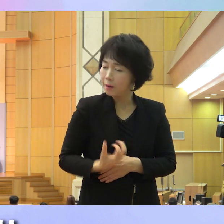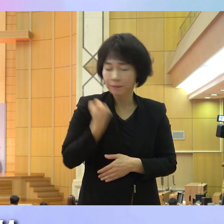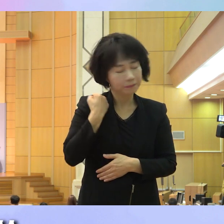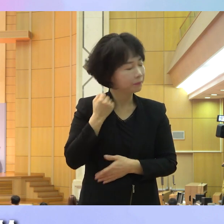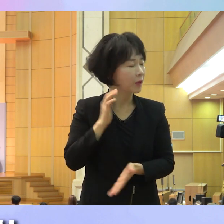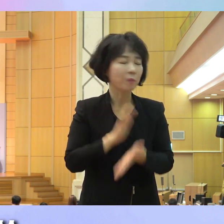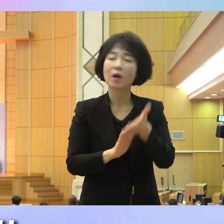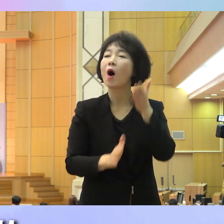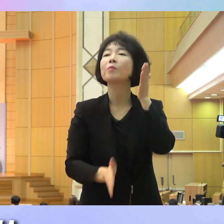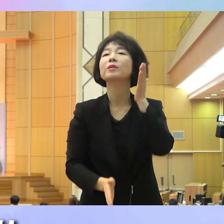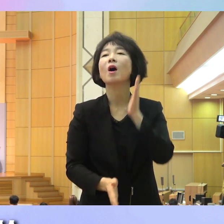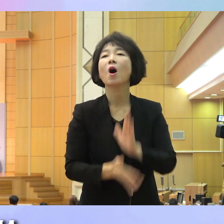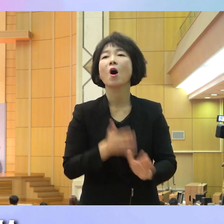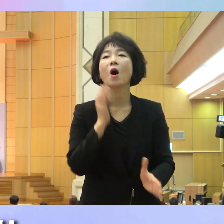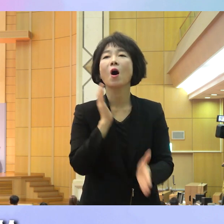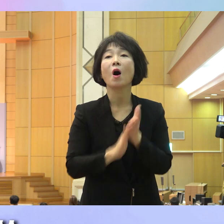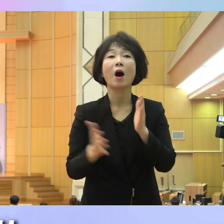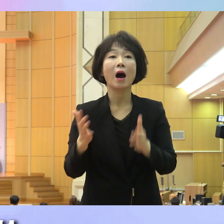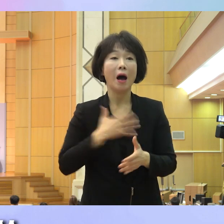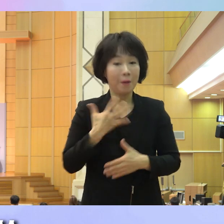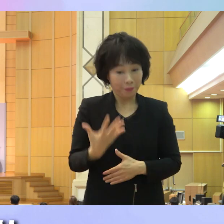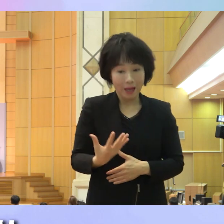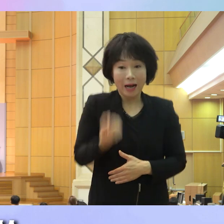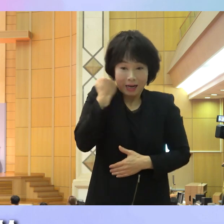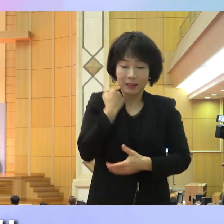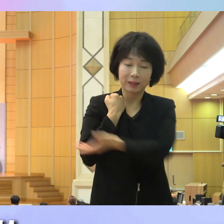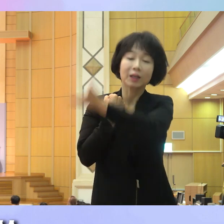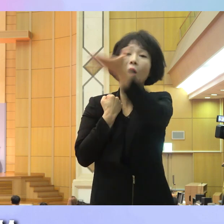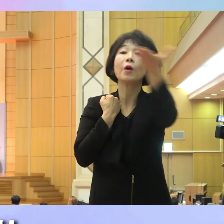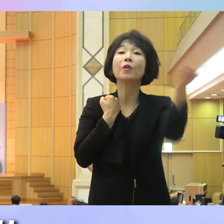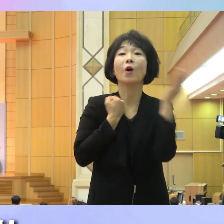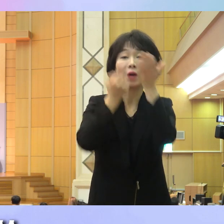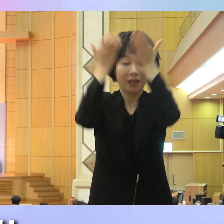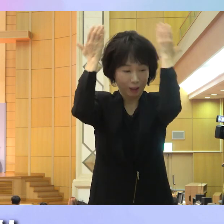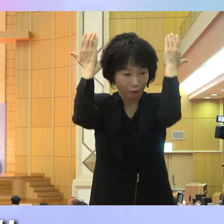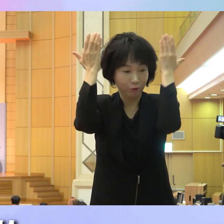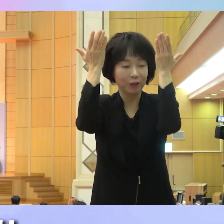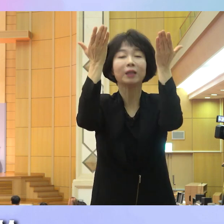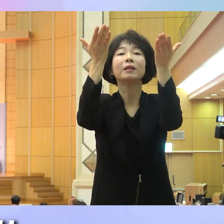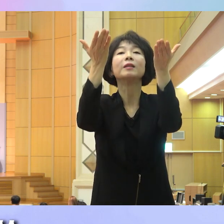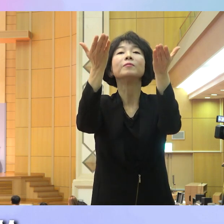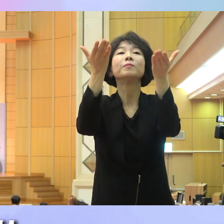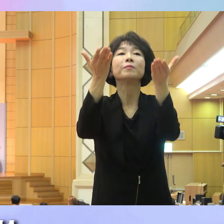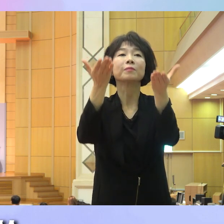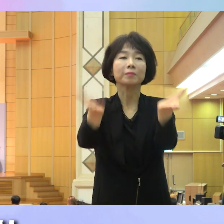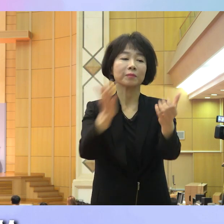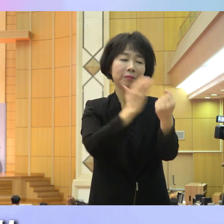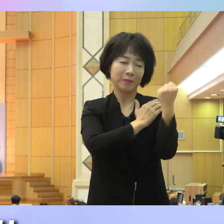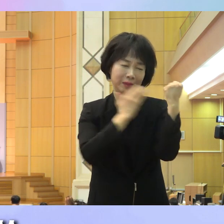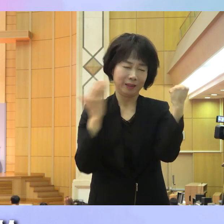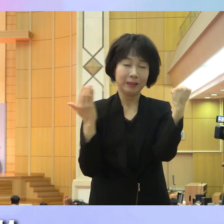은과 금 내게 없으나 나 가진 건 너에게 주니